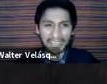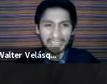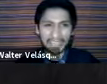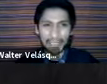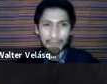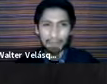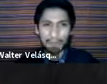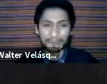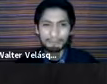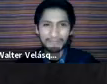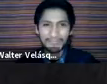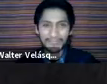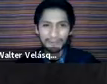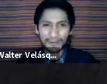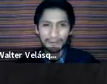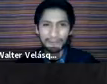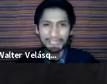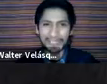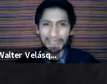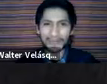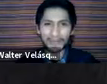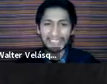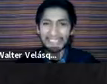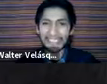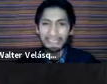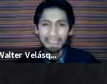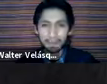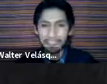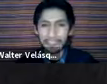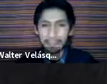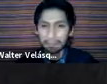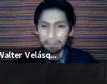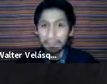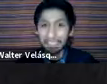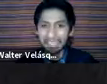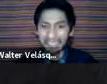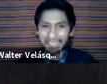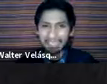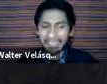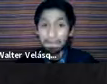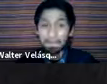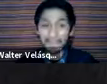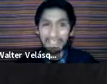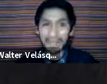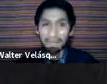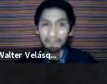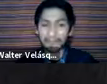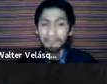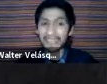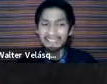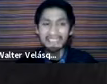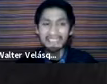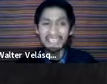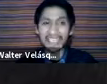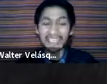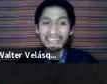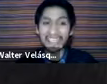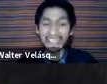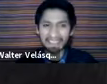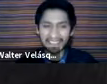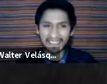el análisis del cráneo de un cocodrilo y los chicos mirar, empezar a preguntarse